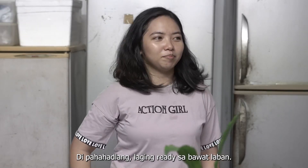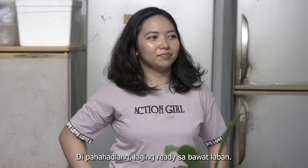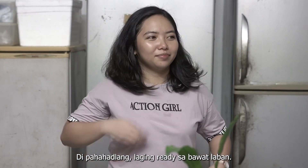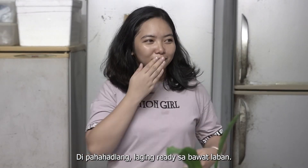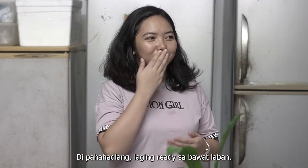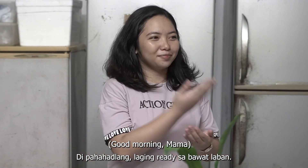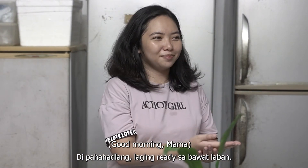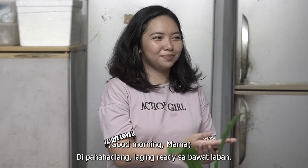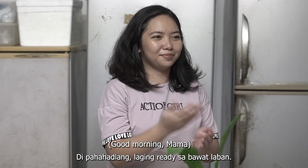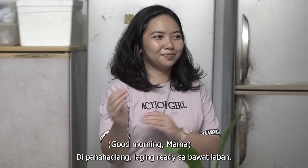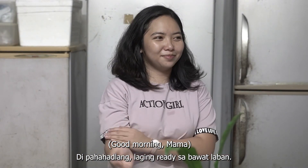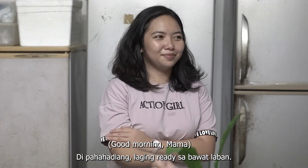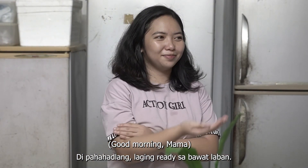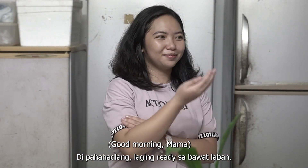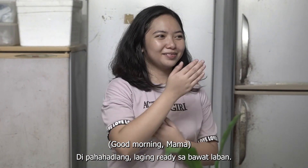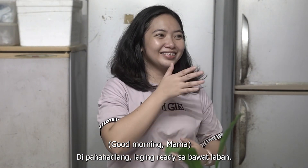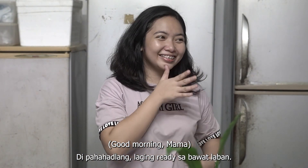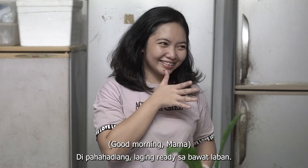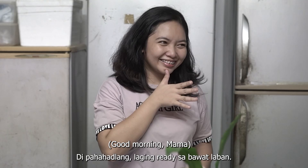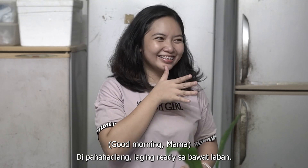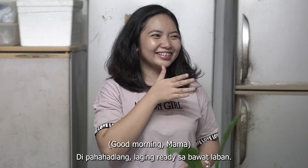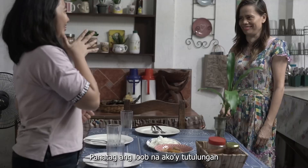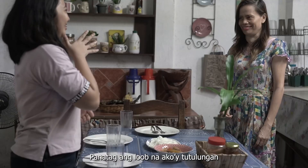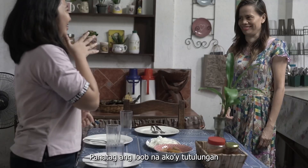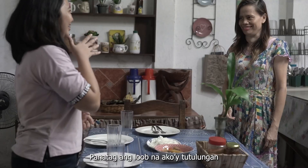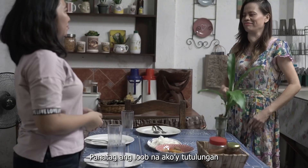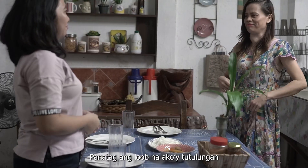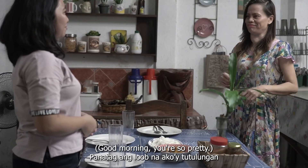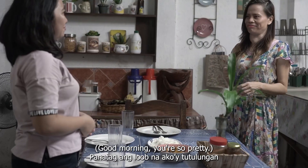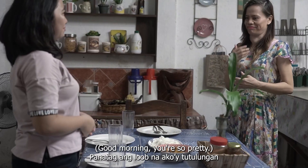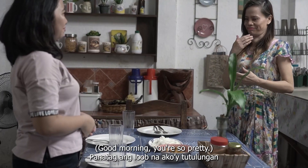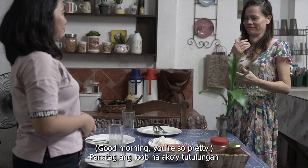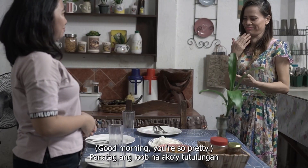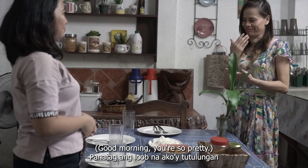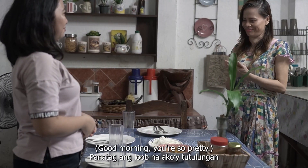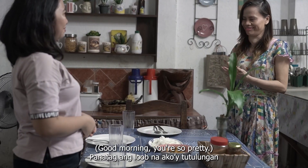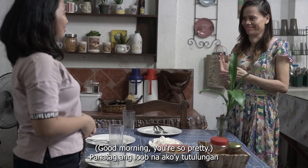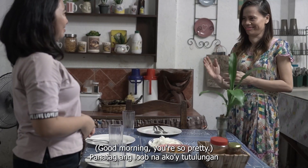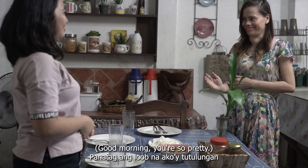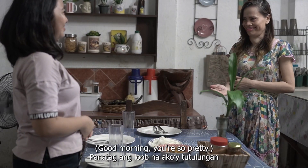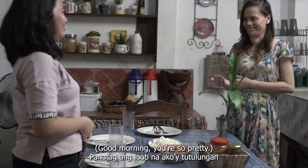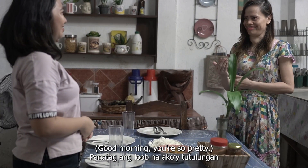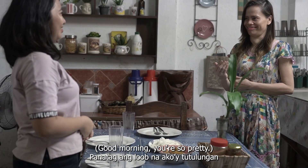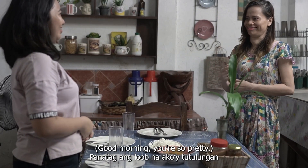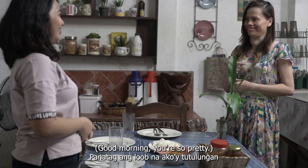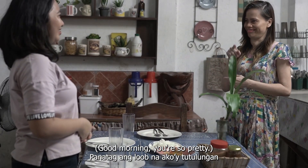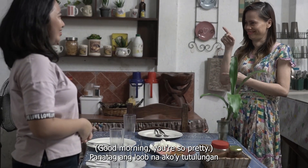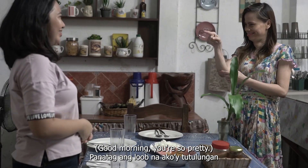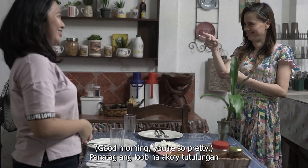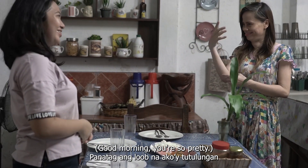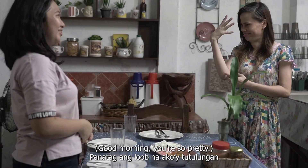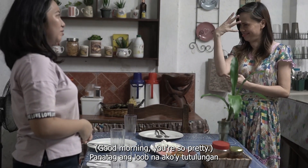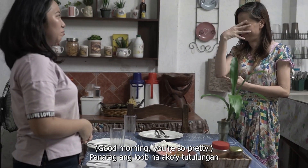lang. Laging ready sa bawat laban, panatag ang loob na ako'y tutulungan